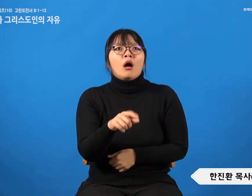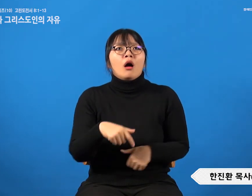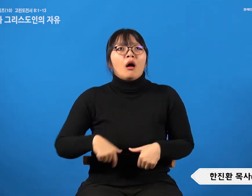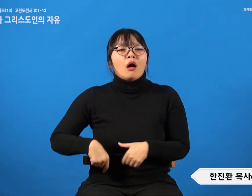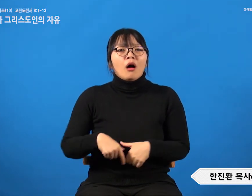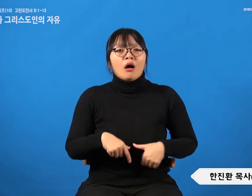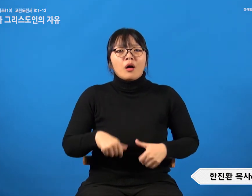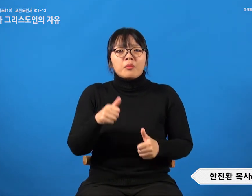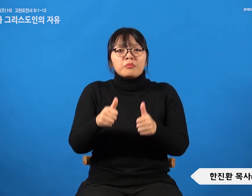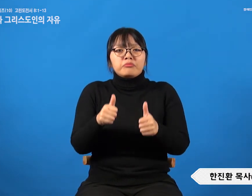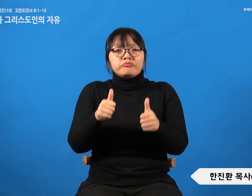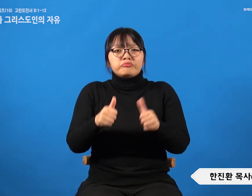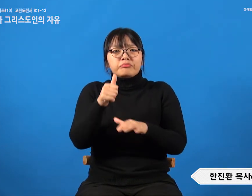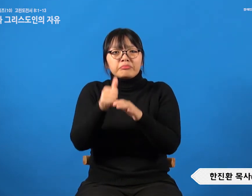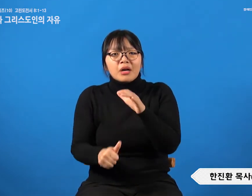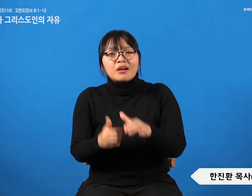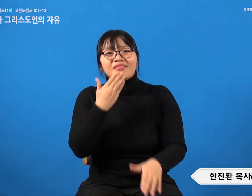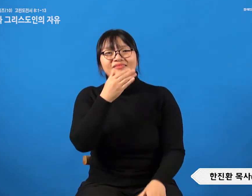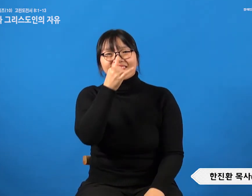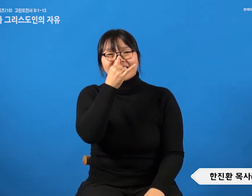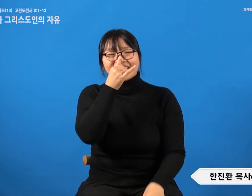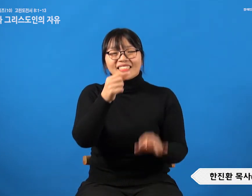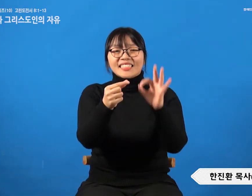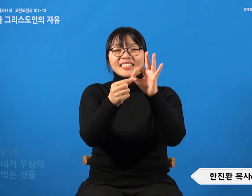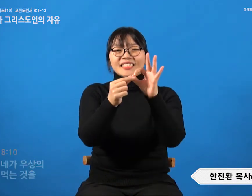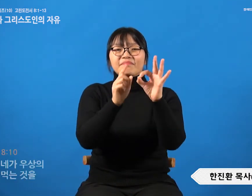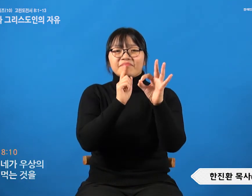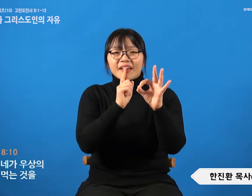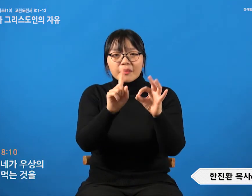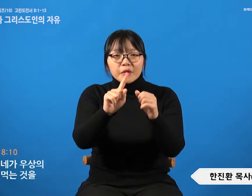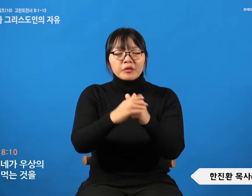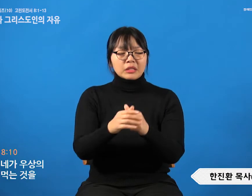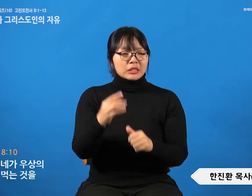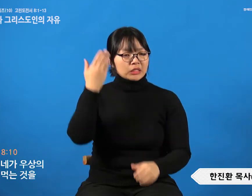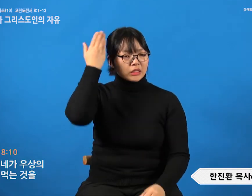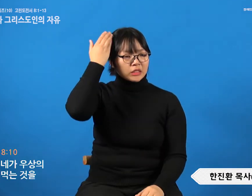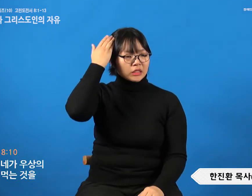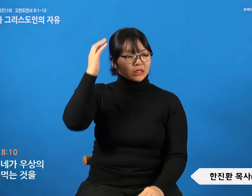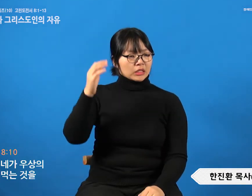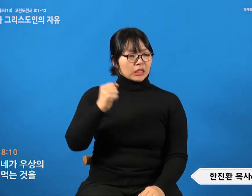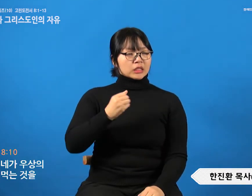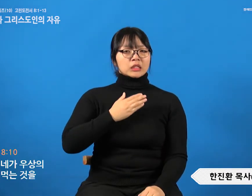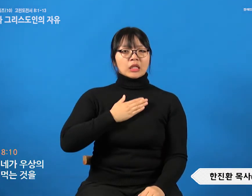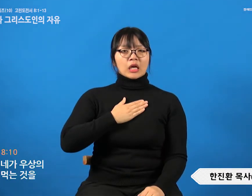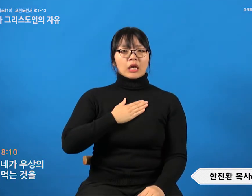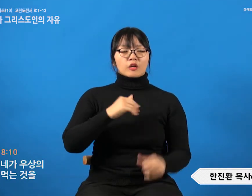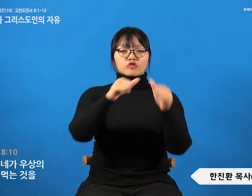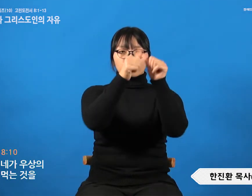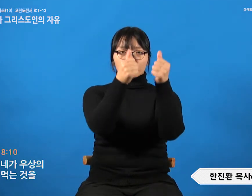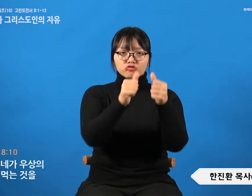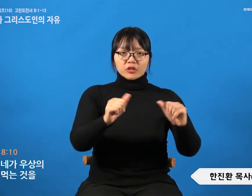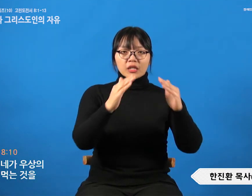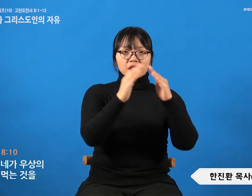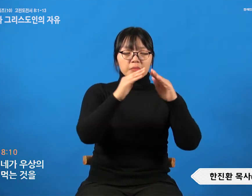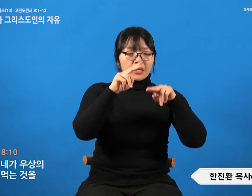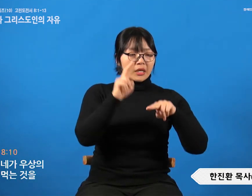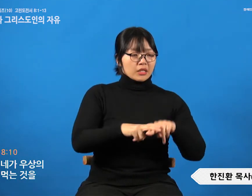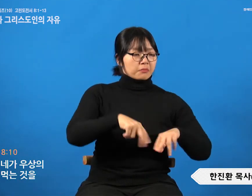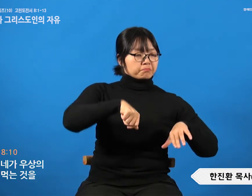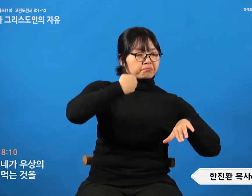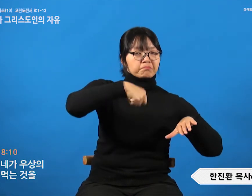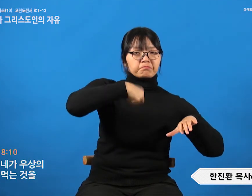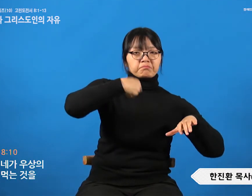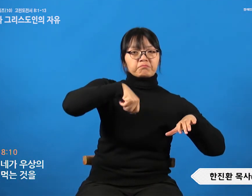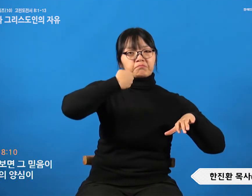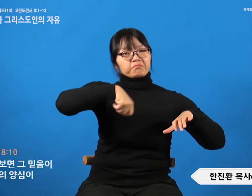만드는 것이죠. 10절에 보면 지식 있는 내가 우상의 집에 앉아 먹는 것을 누구든지 보면 그